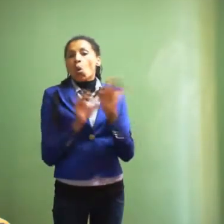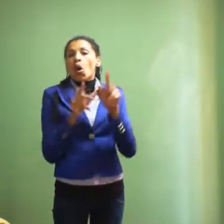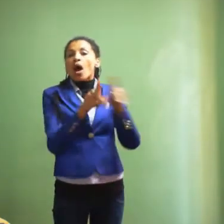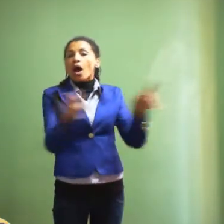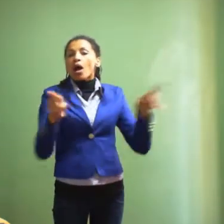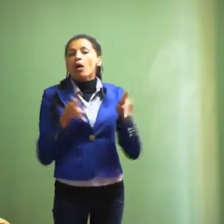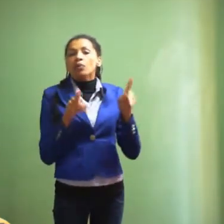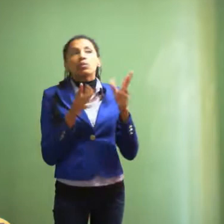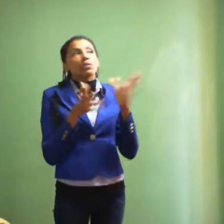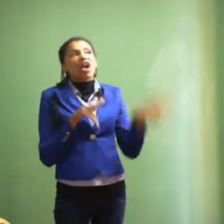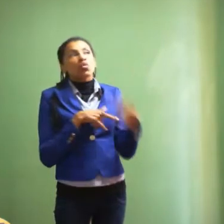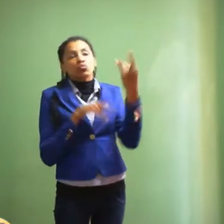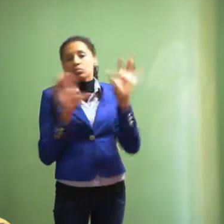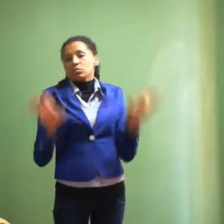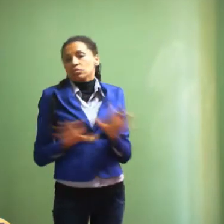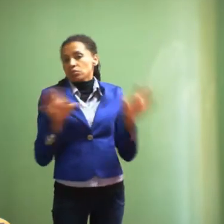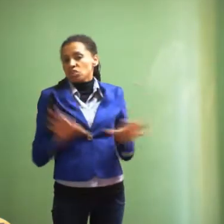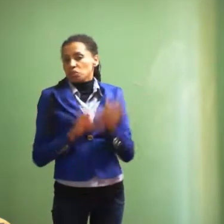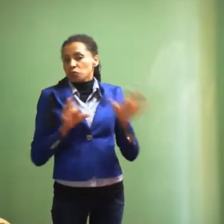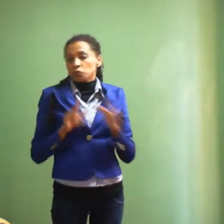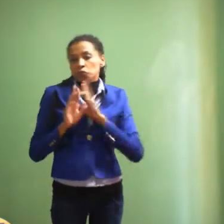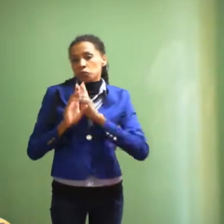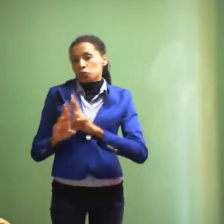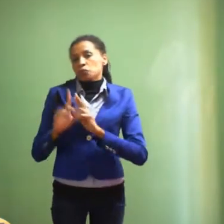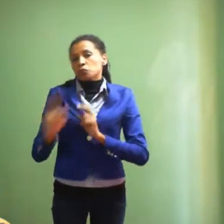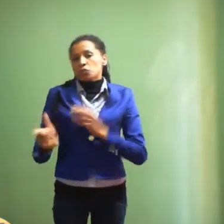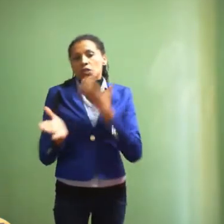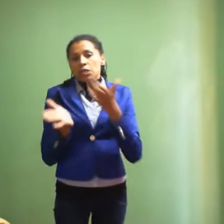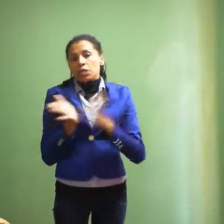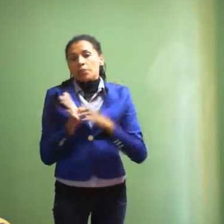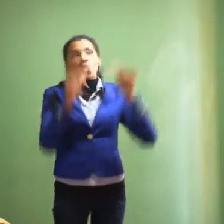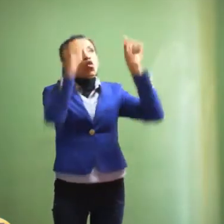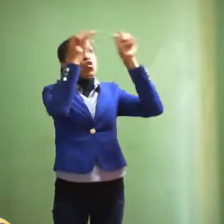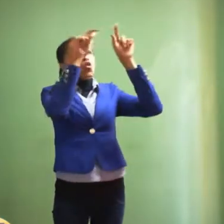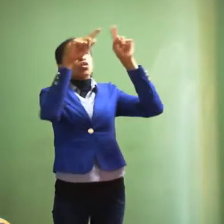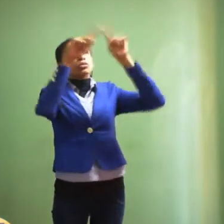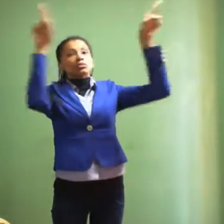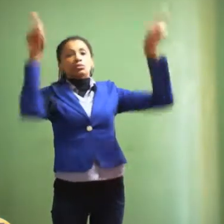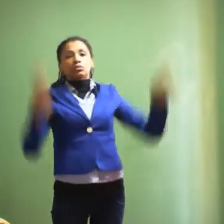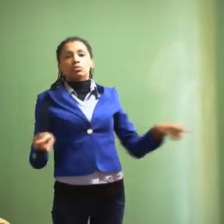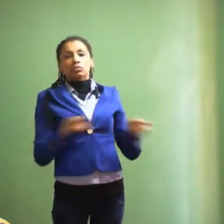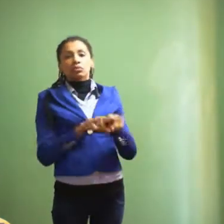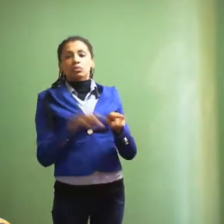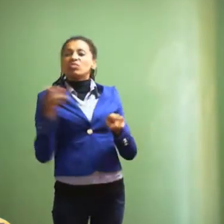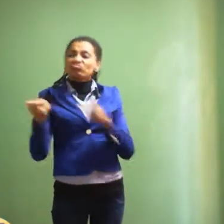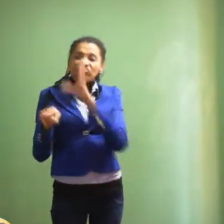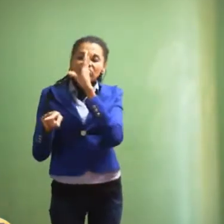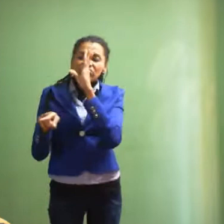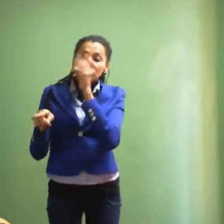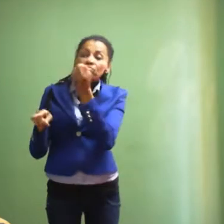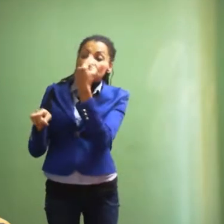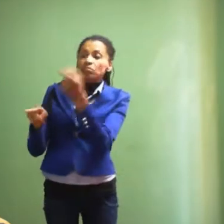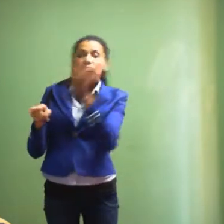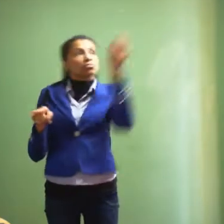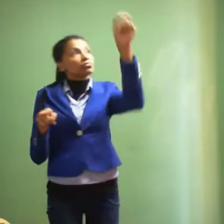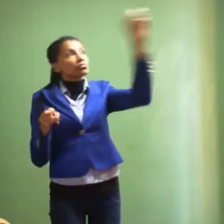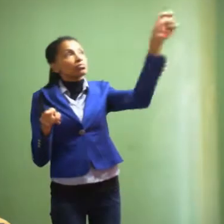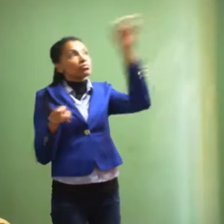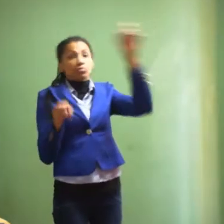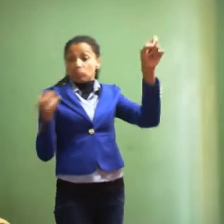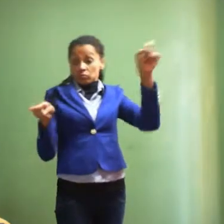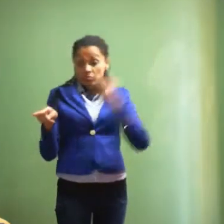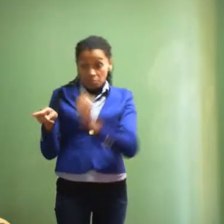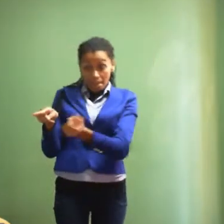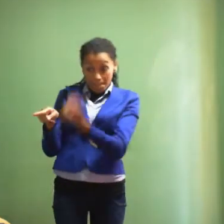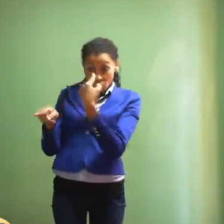para consignarlo, para que puedan tener una tabla, por ejemplo, en donde van a colocar las inquietudes de los estudiantes, donde ellos mismos van a